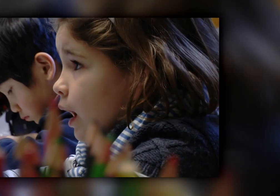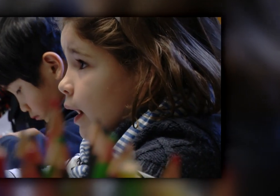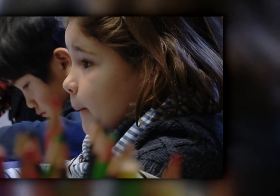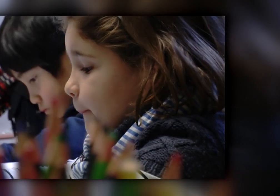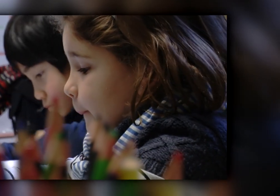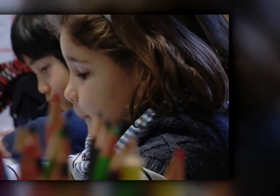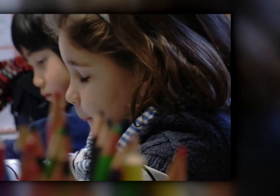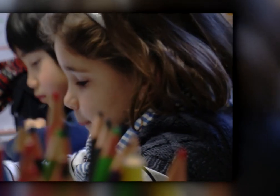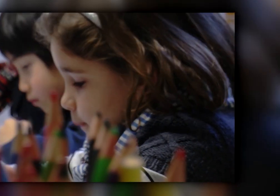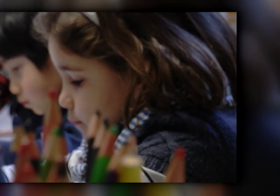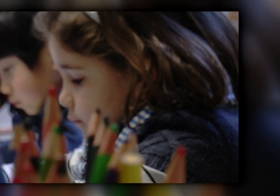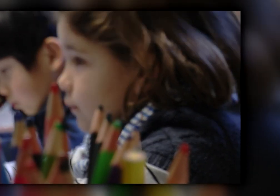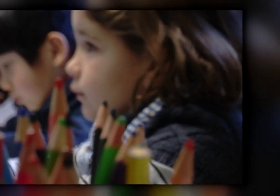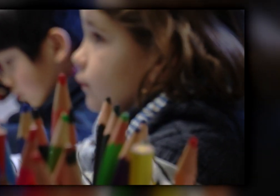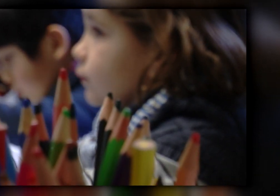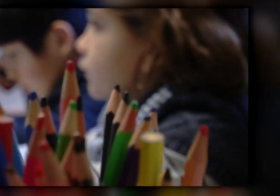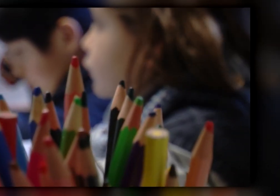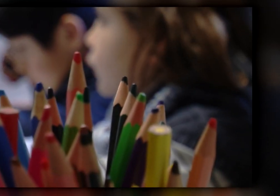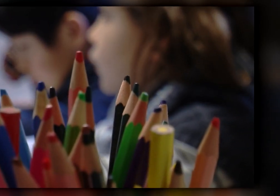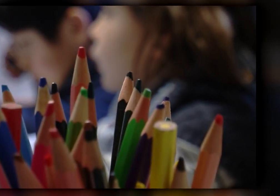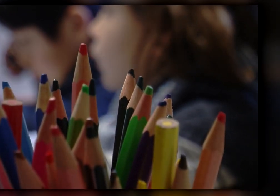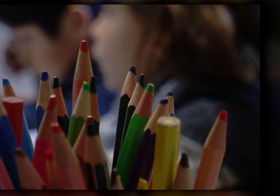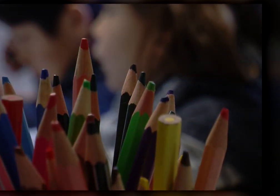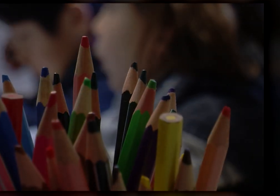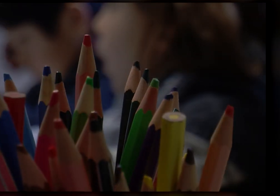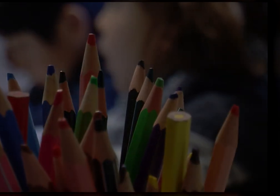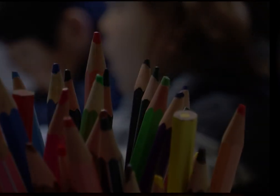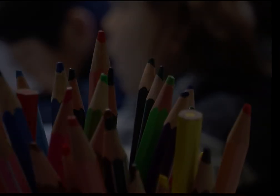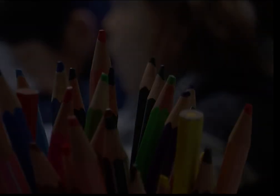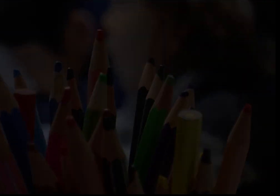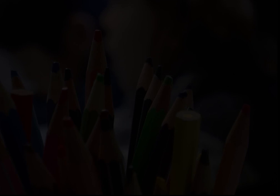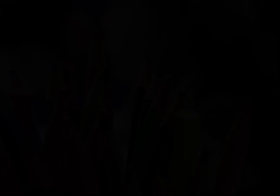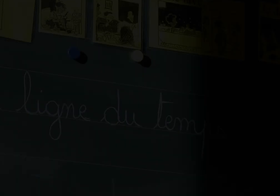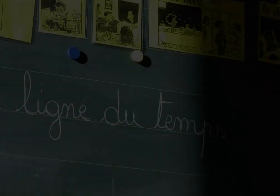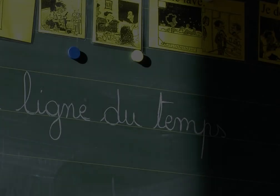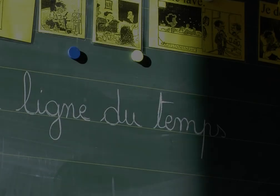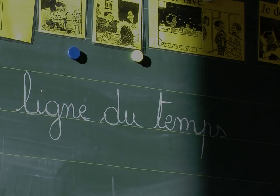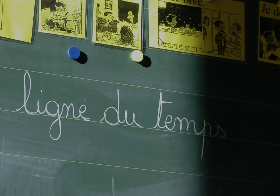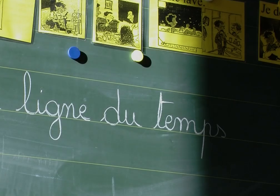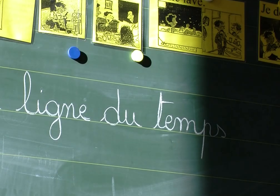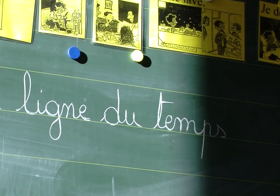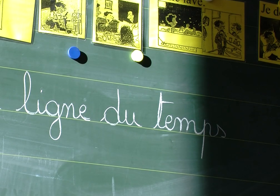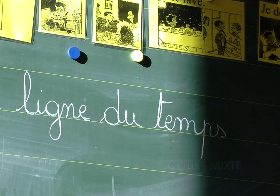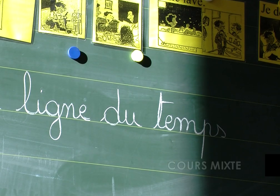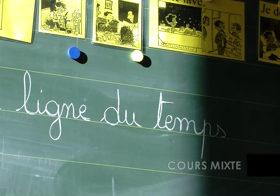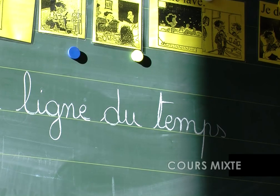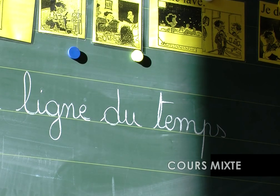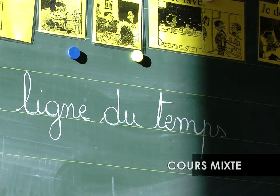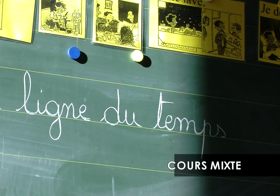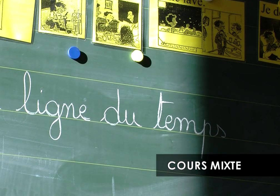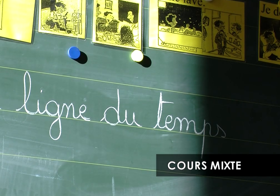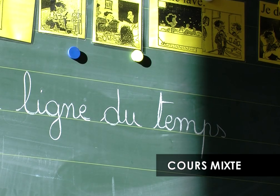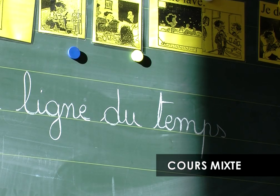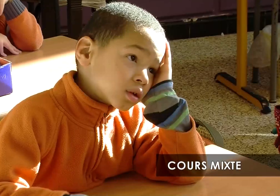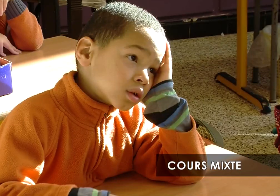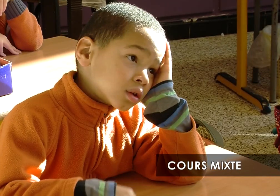un funambule quoi, c'est simple. Eh bien, vous savez quoi? Je suis aussi un funambule. Je suis sourd, mais j'ai des parents